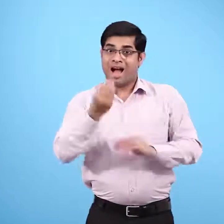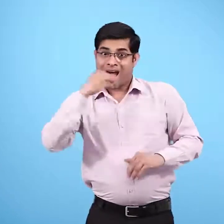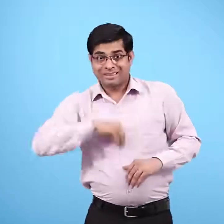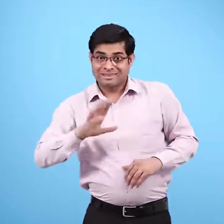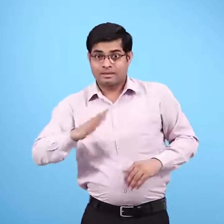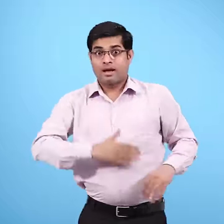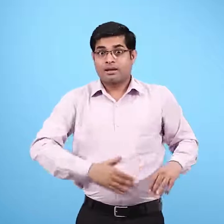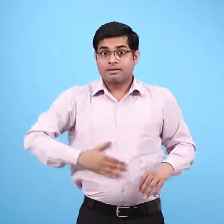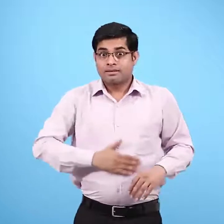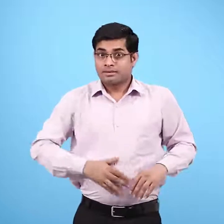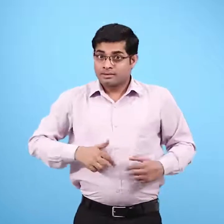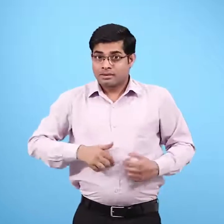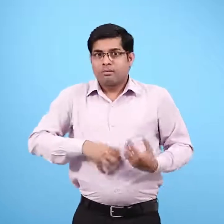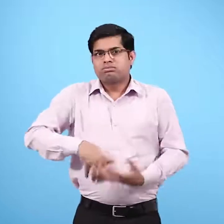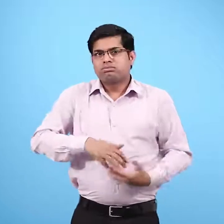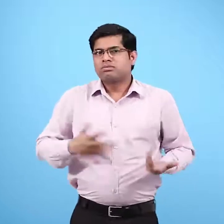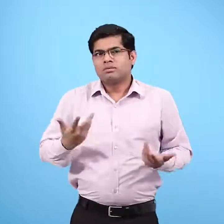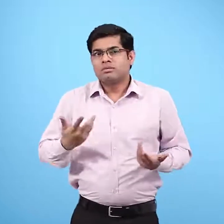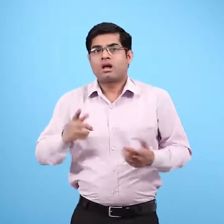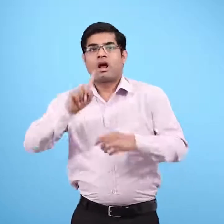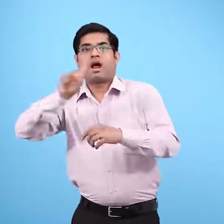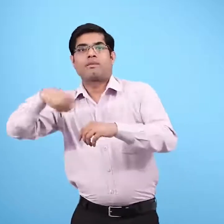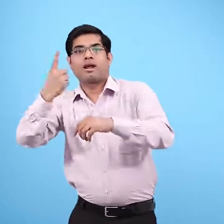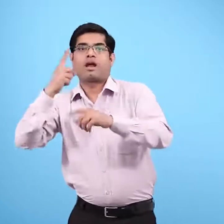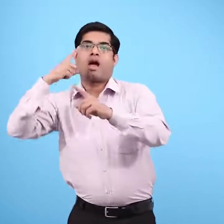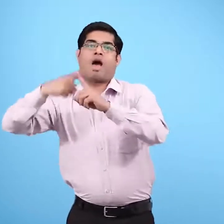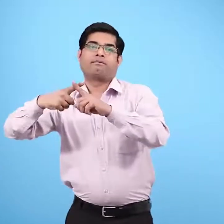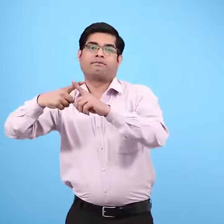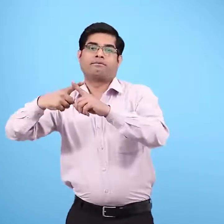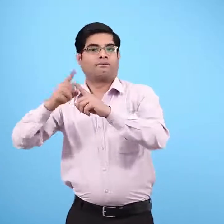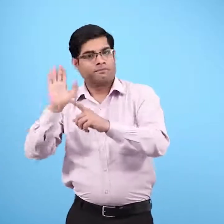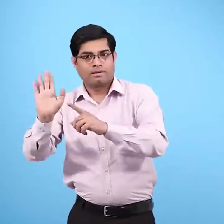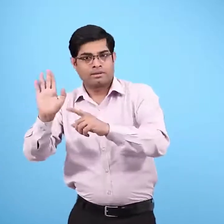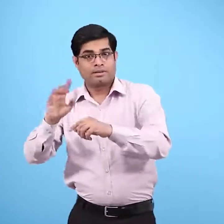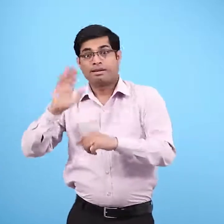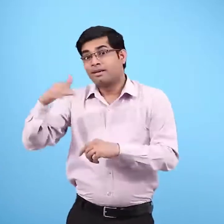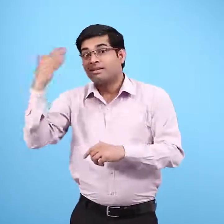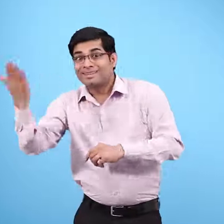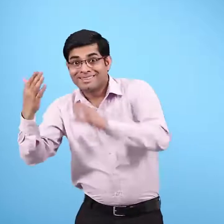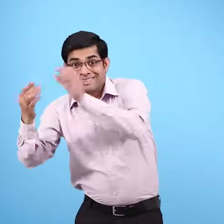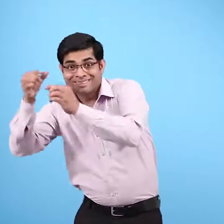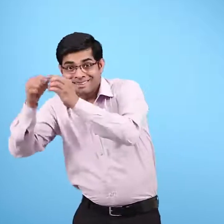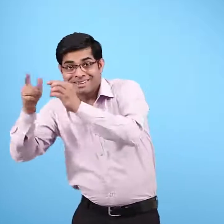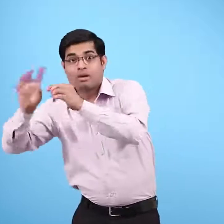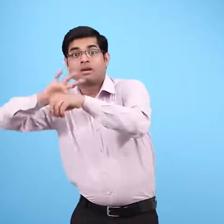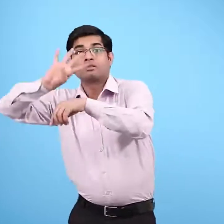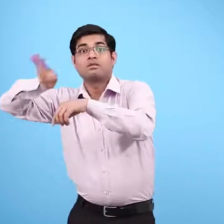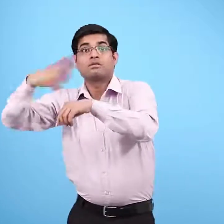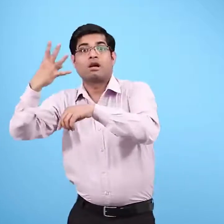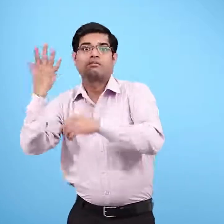पेट में पचने का समय एक घंटा तीस मिनट और गिलास में पचने का समय